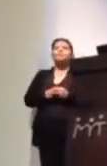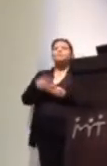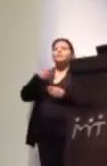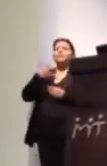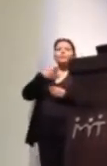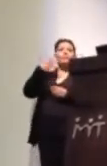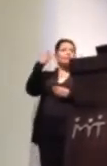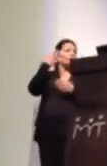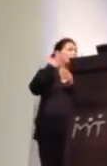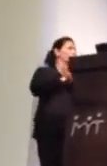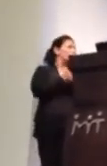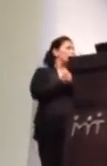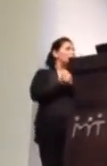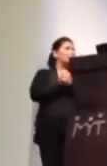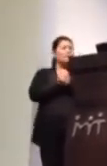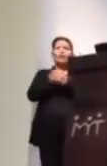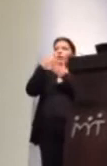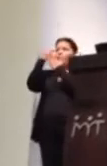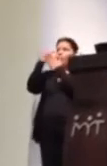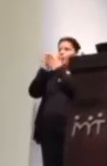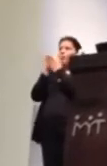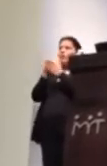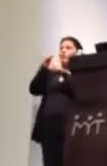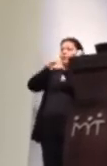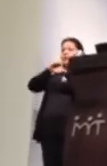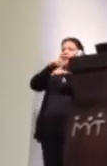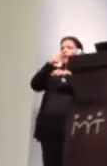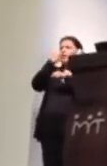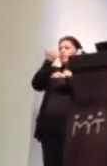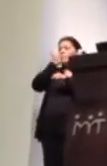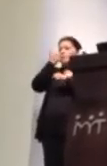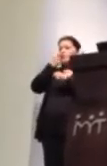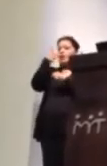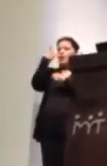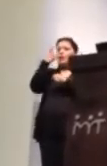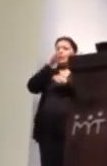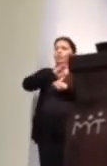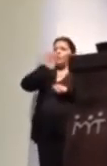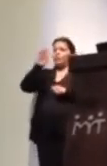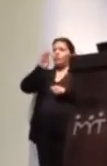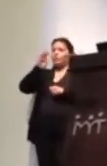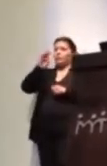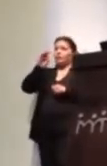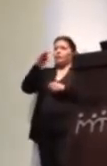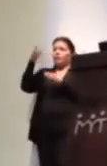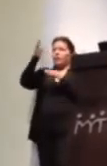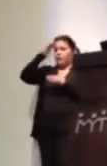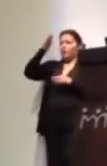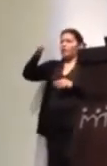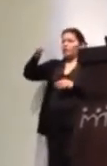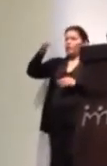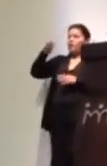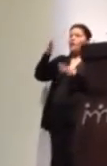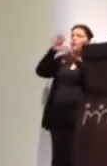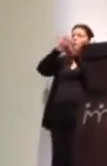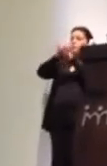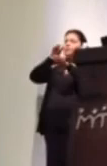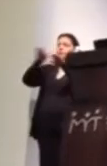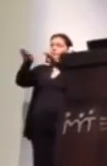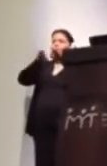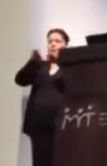3 niveles donde puedes categorizar o puedes analizar a tus alumnos. Uno es el poder, otro la aceptación y otro la contribución al